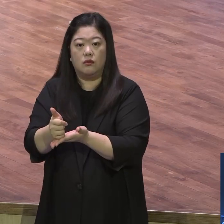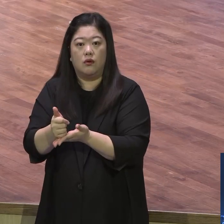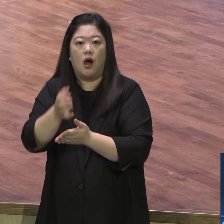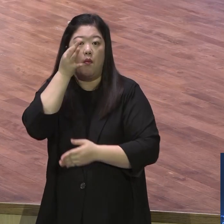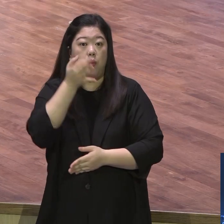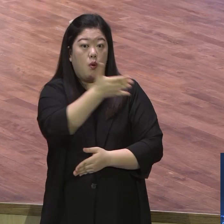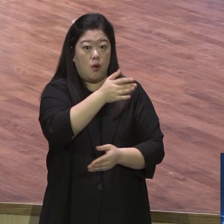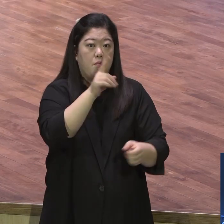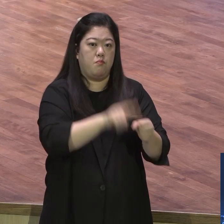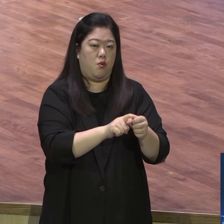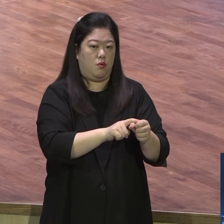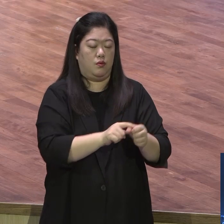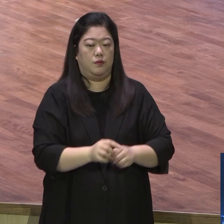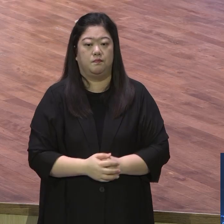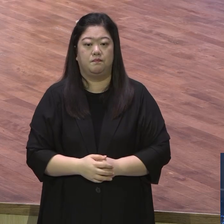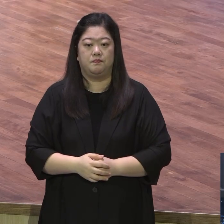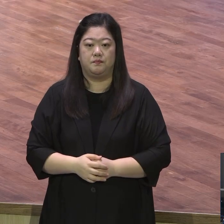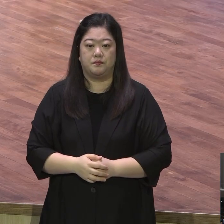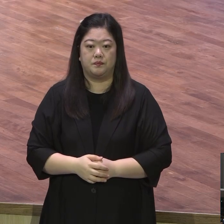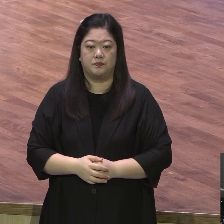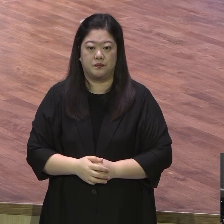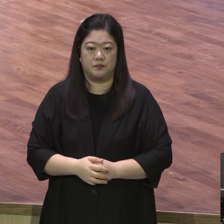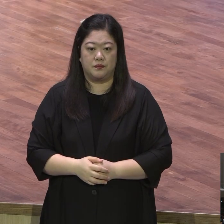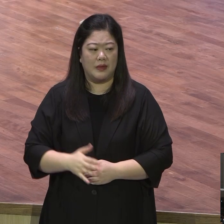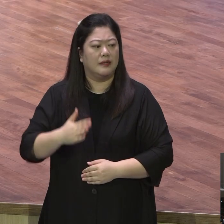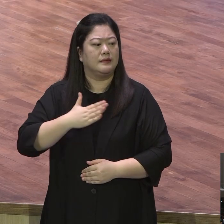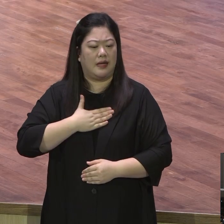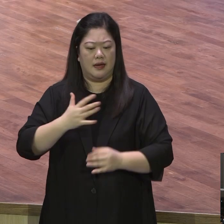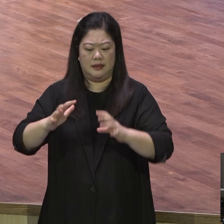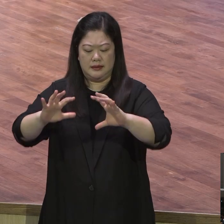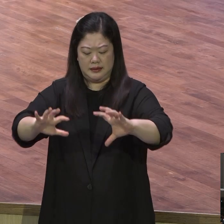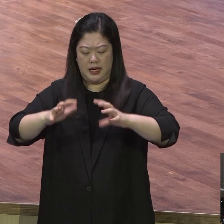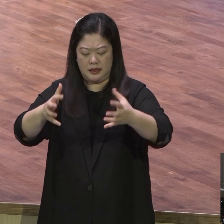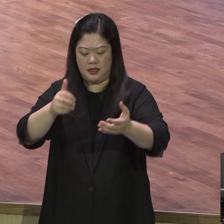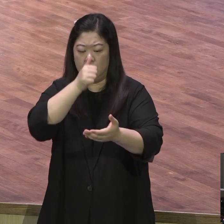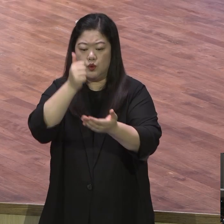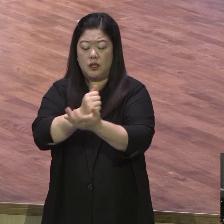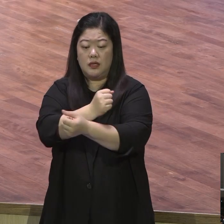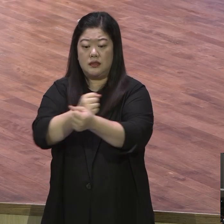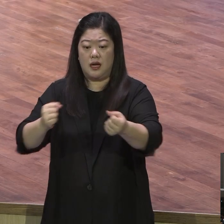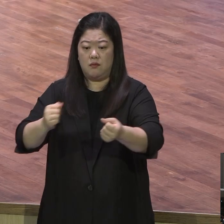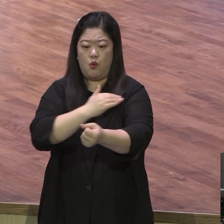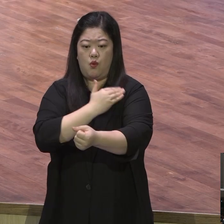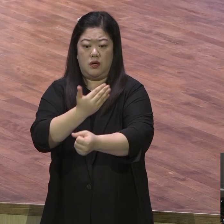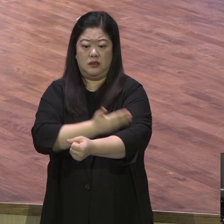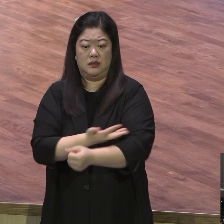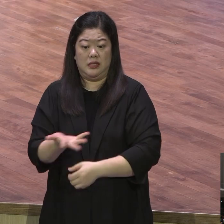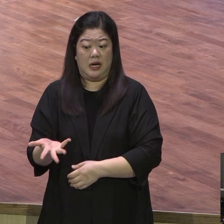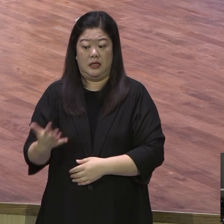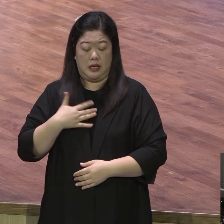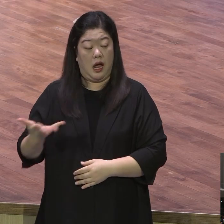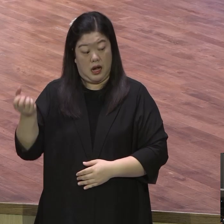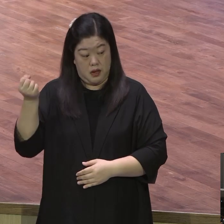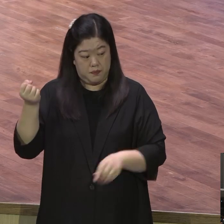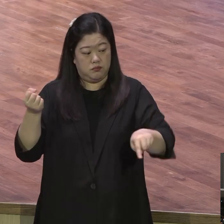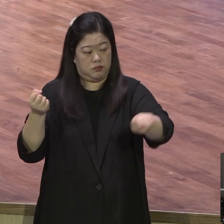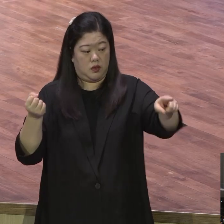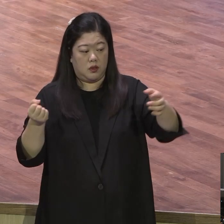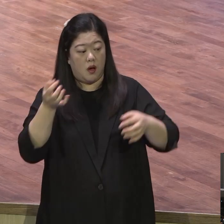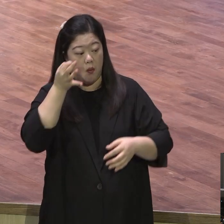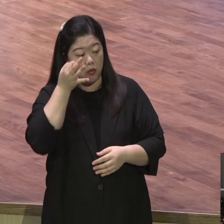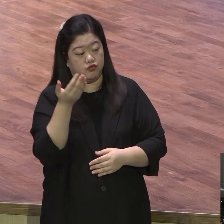치유하신 거 6절 봅니다 그러나 인자가 세상에서 죄를 사는 권능이 있는 줄을 너희로 알게 하려 하노라 하시고